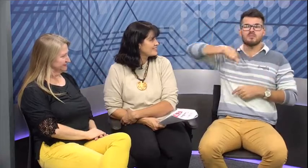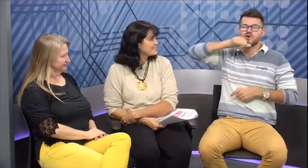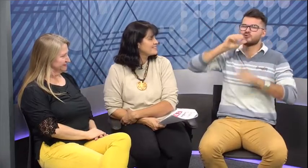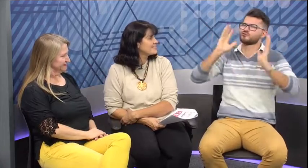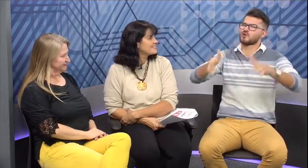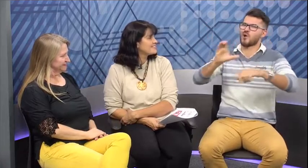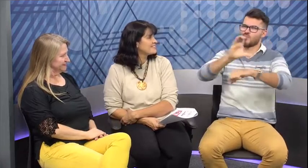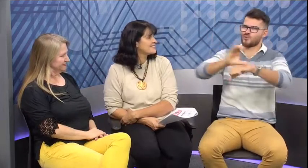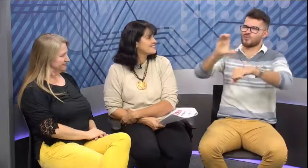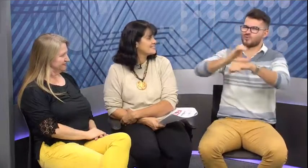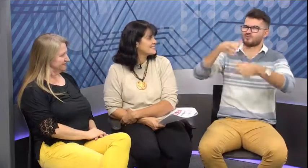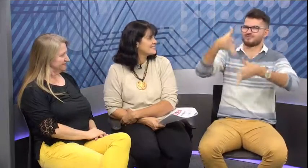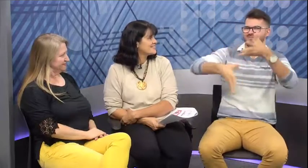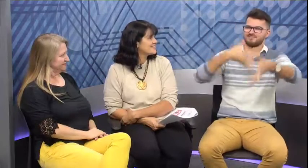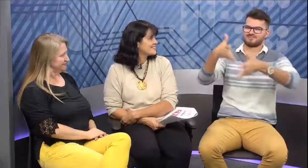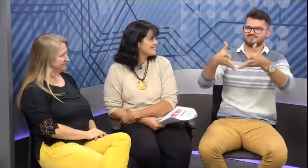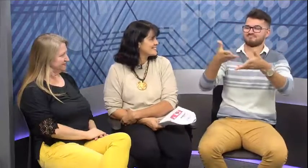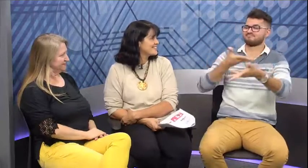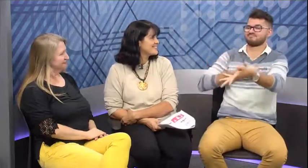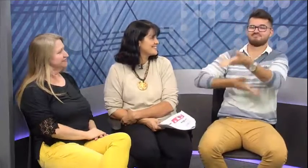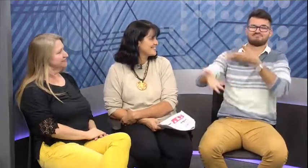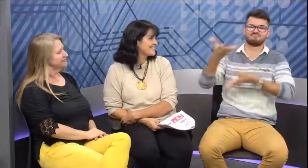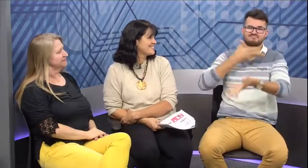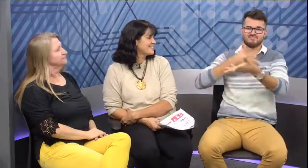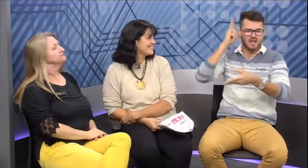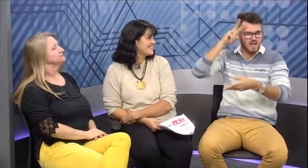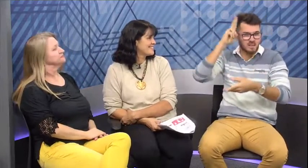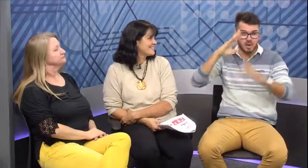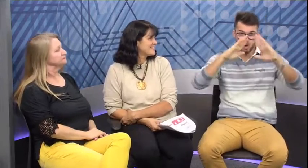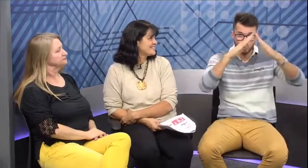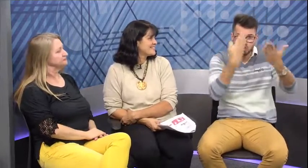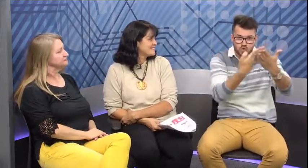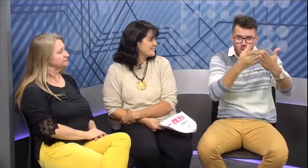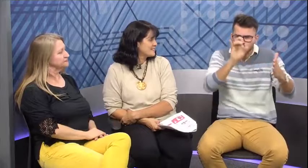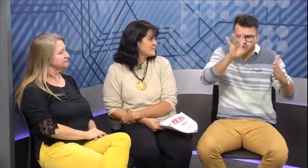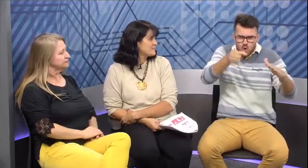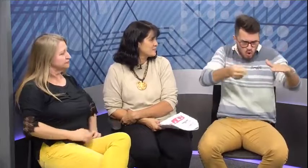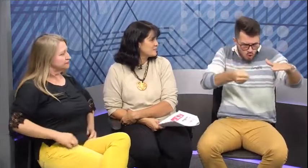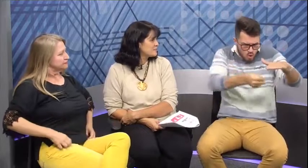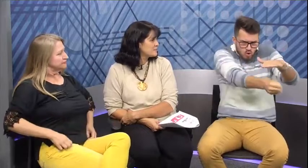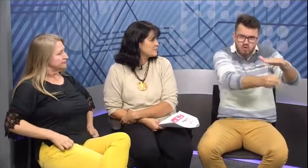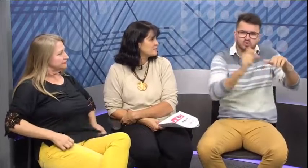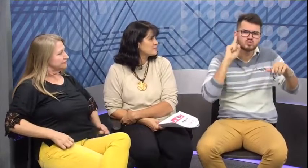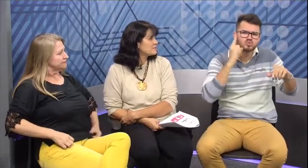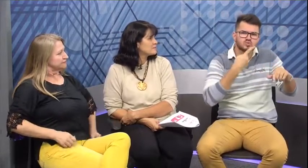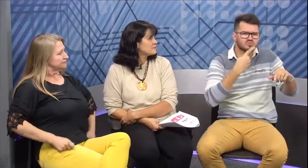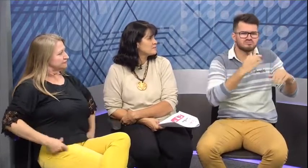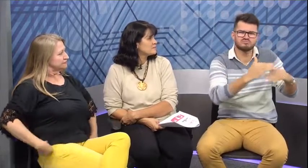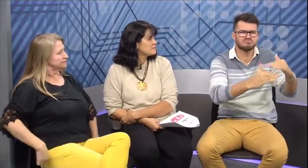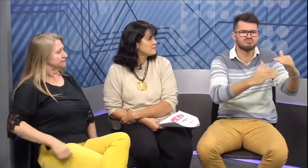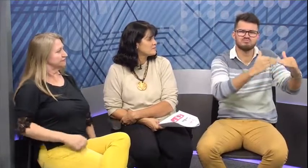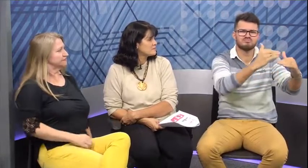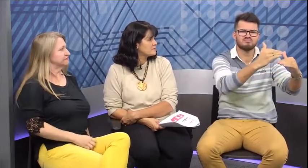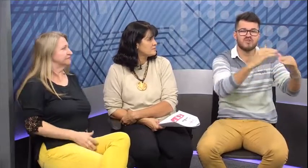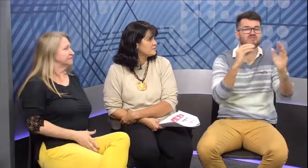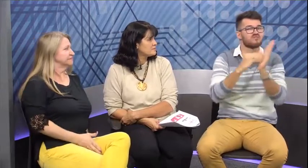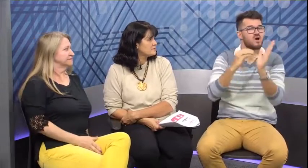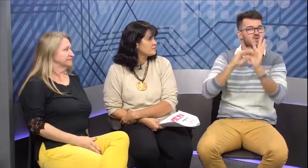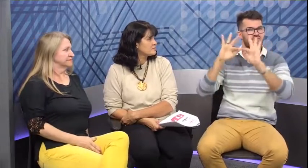A sorte é que a minha mãe já estava fazendo curso de Libras, já sabia se comunicar comigo, né? A minha mãe não me colocou na escola